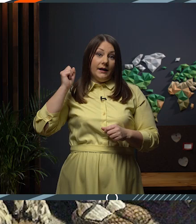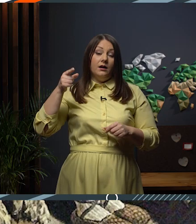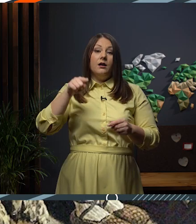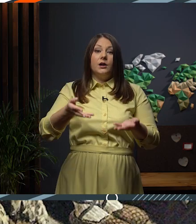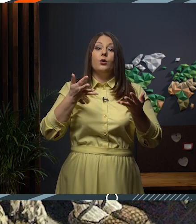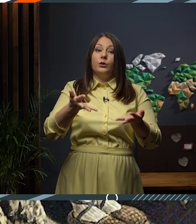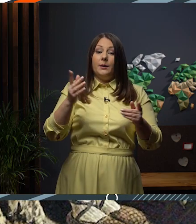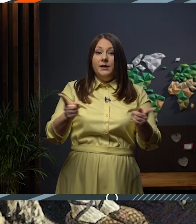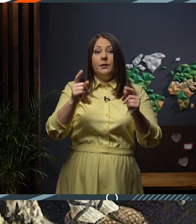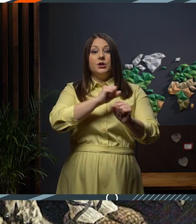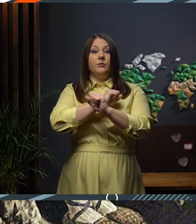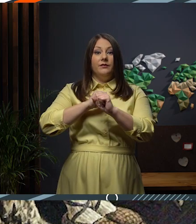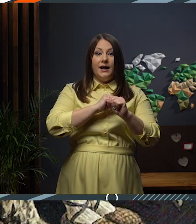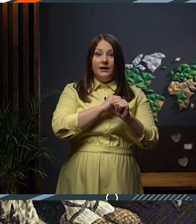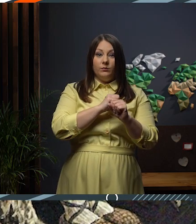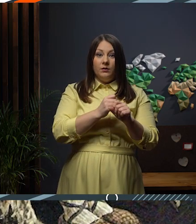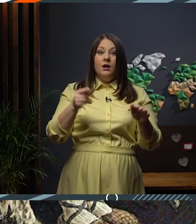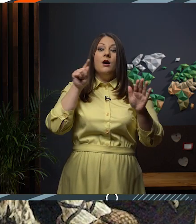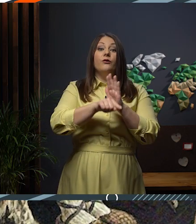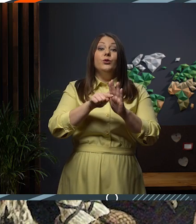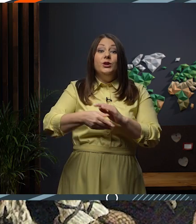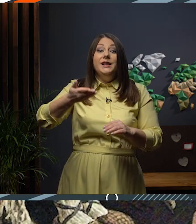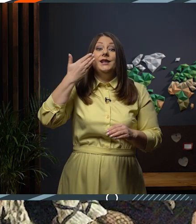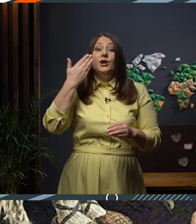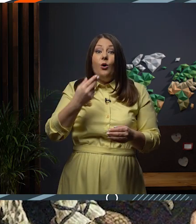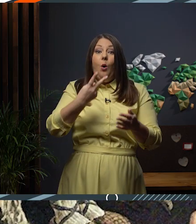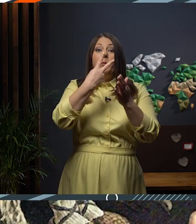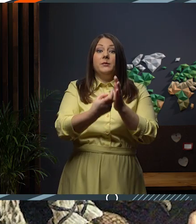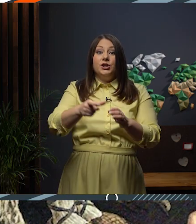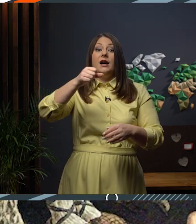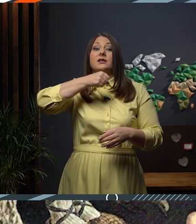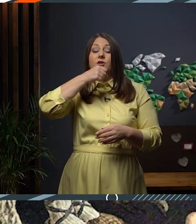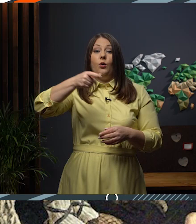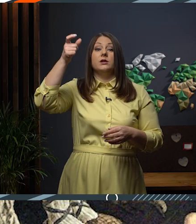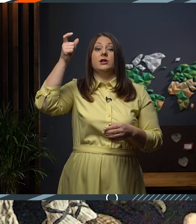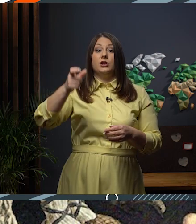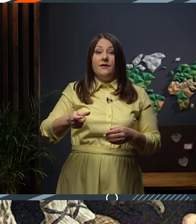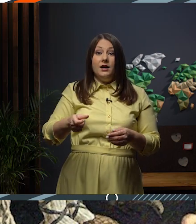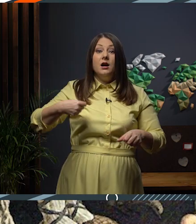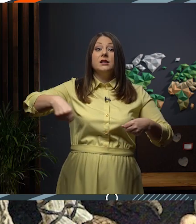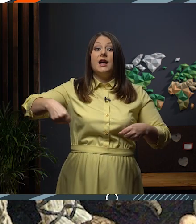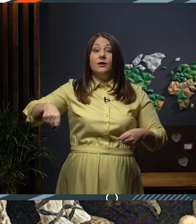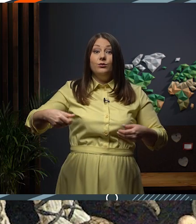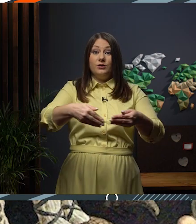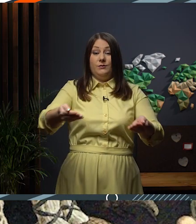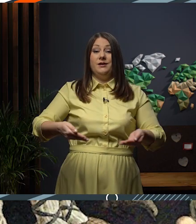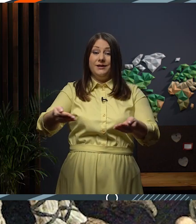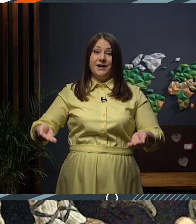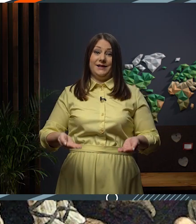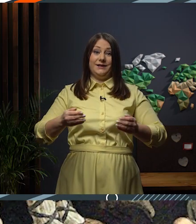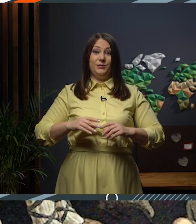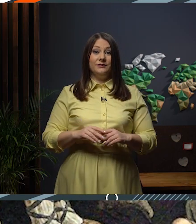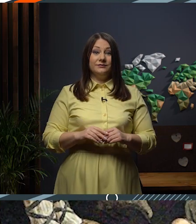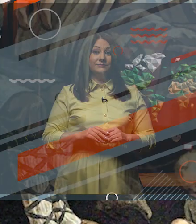вместо бани, которую топили обычно по выходным. Внутри легко помещался взрослый человек с кадушками